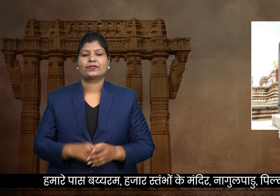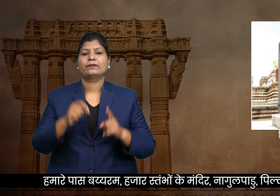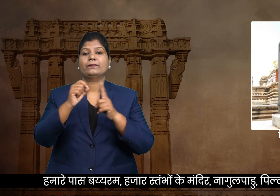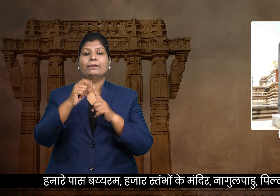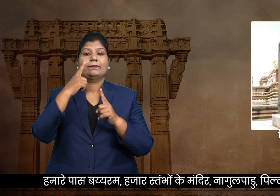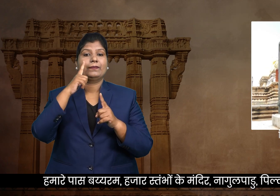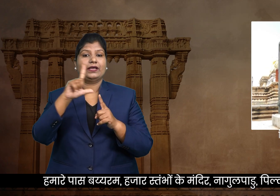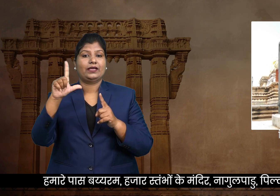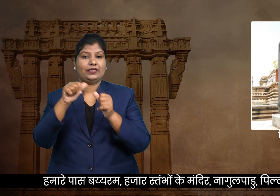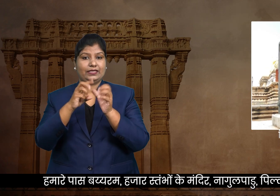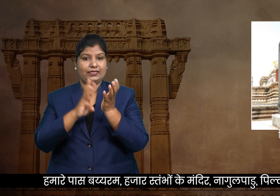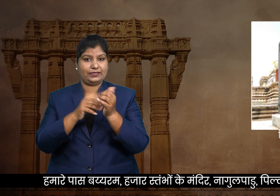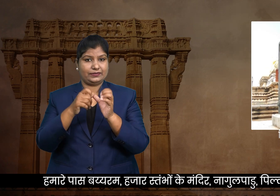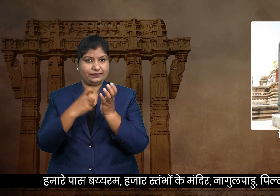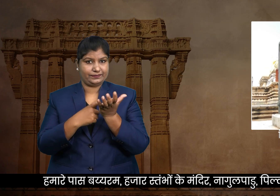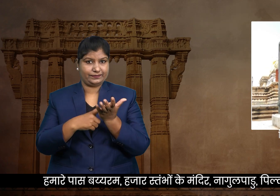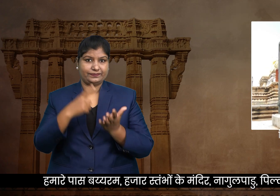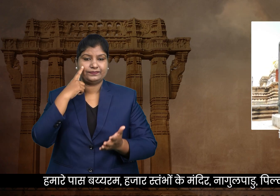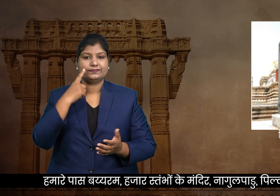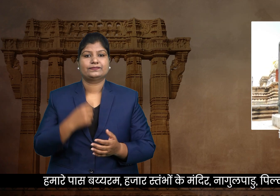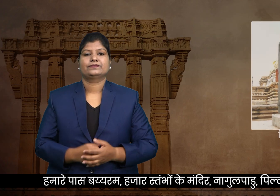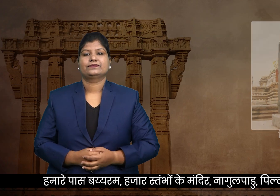पिल्ललमरी,